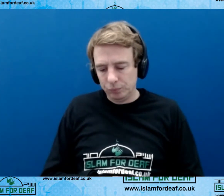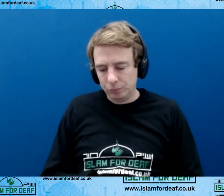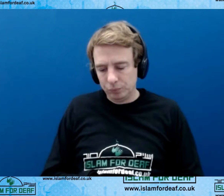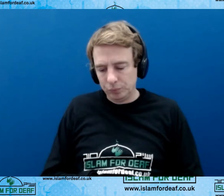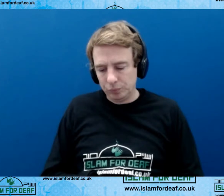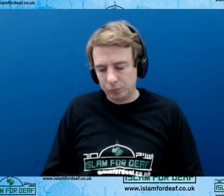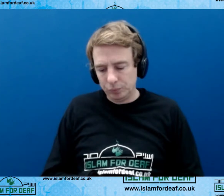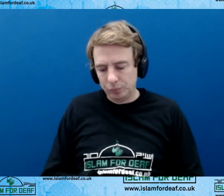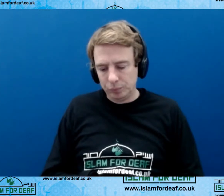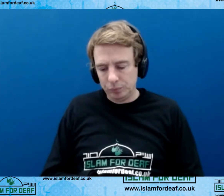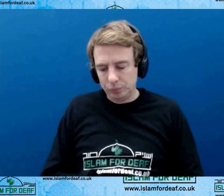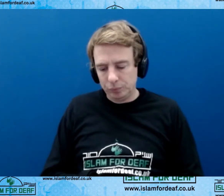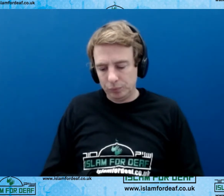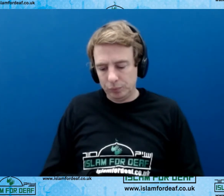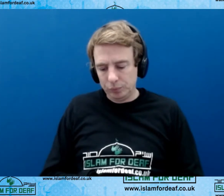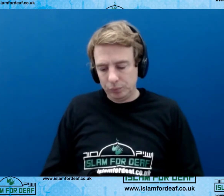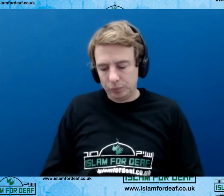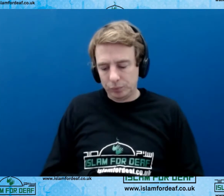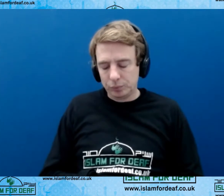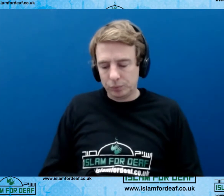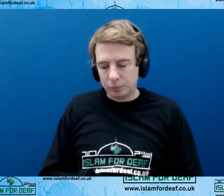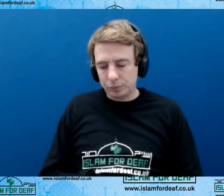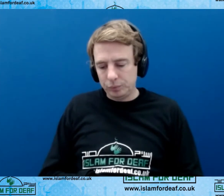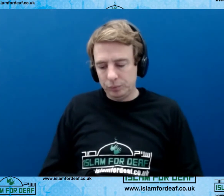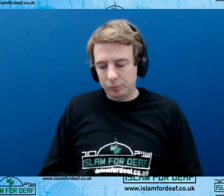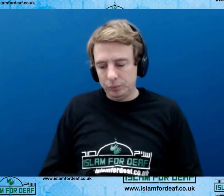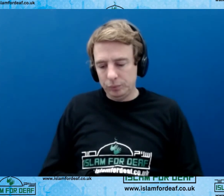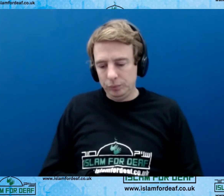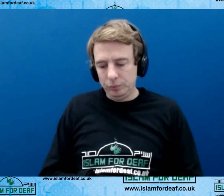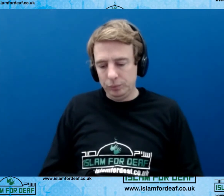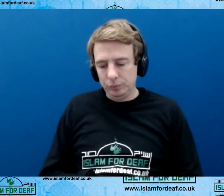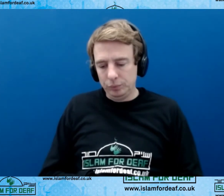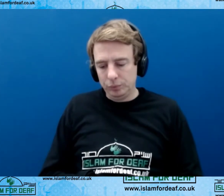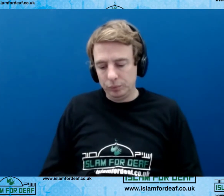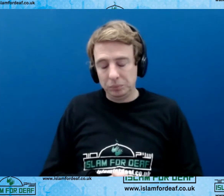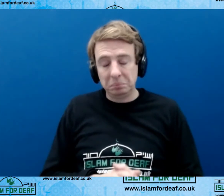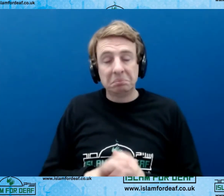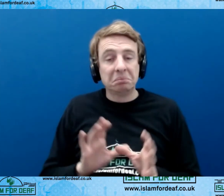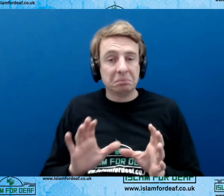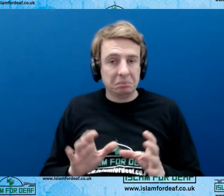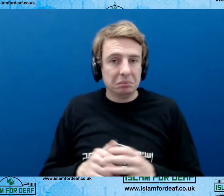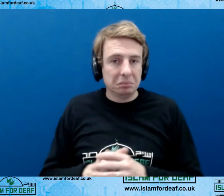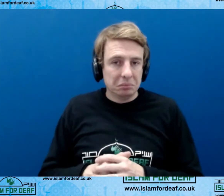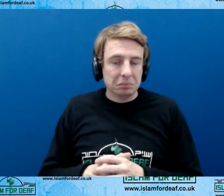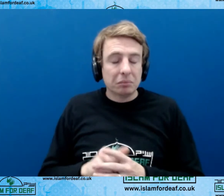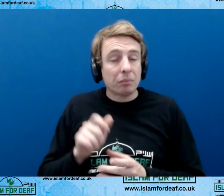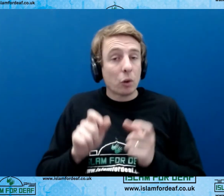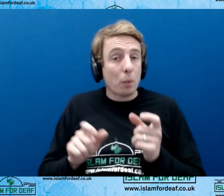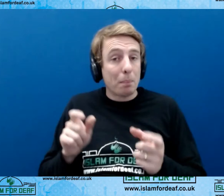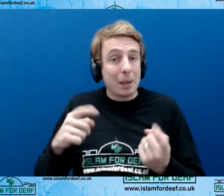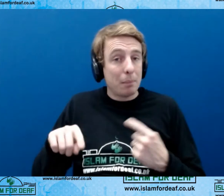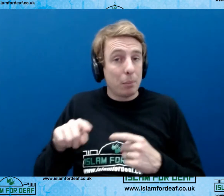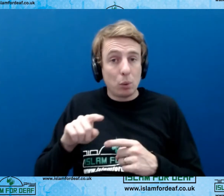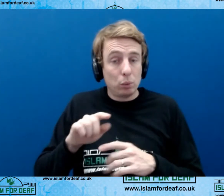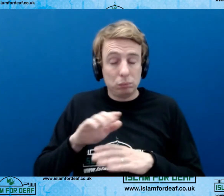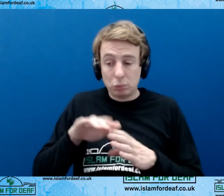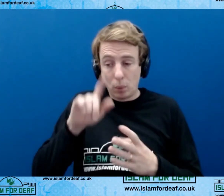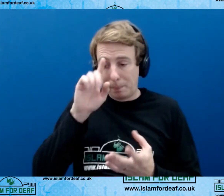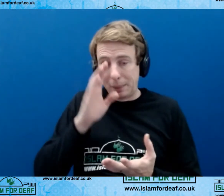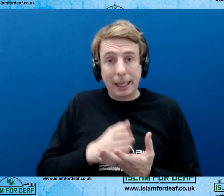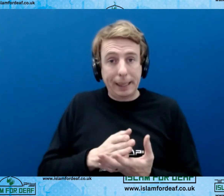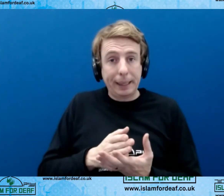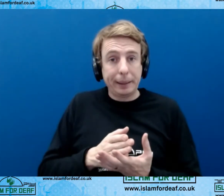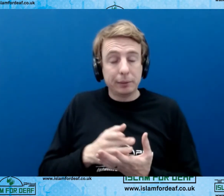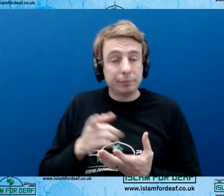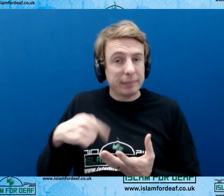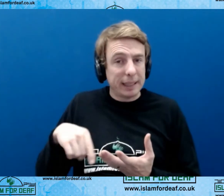والسلام. So when the disbelievers, they saw themselves that they could not stop or repel the spread of